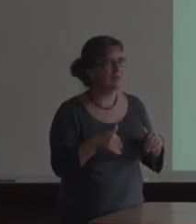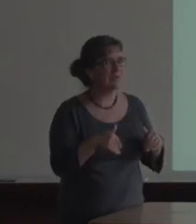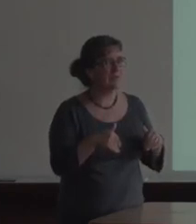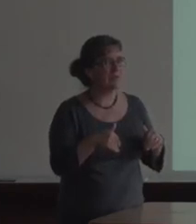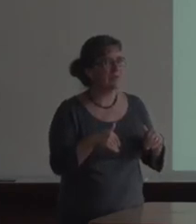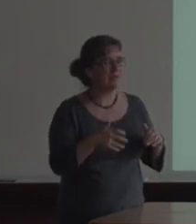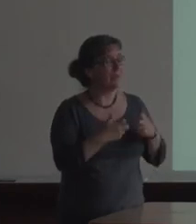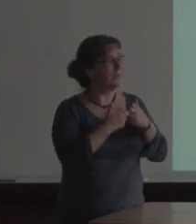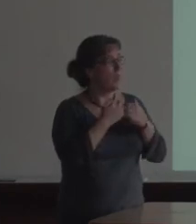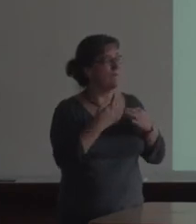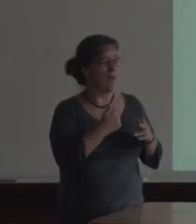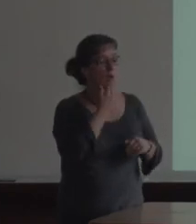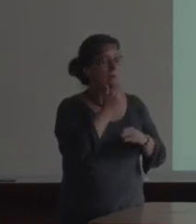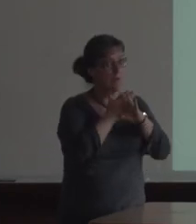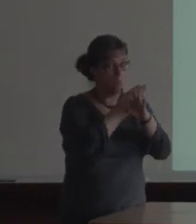cache,